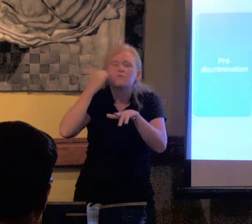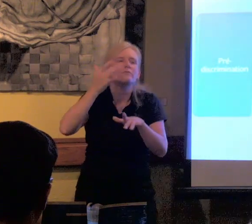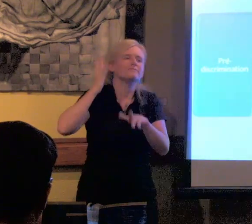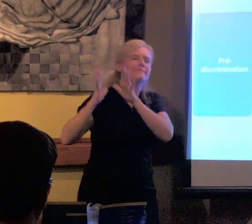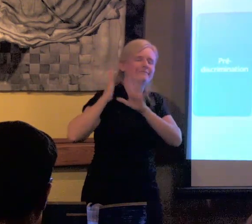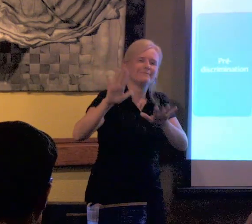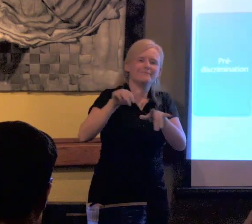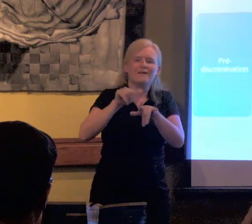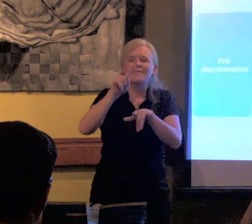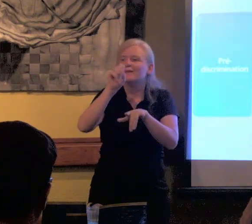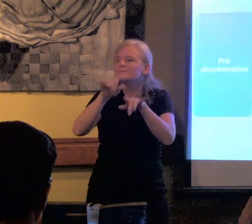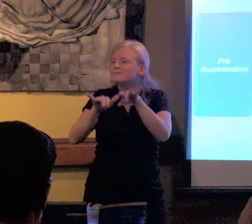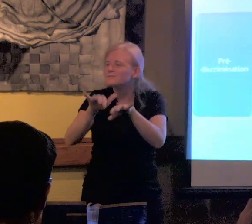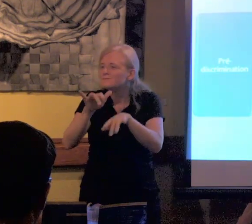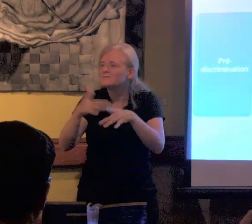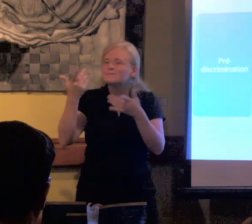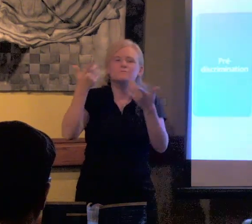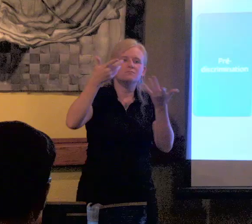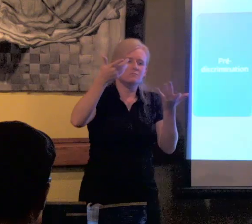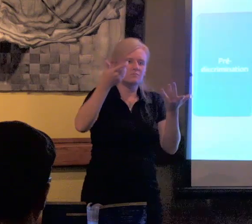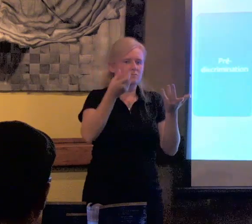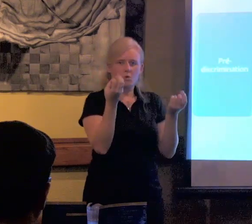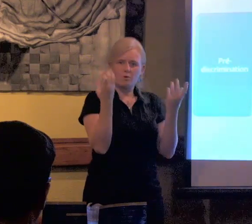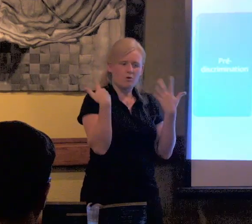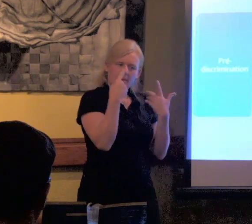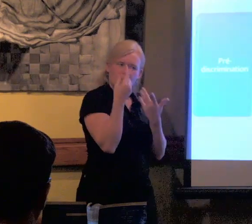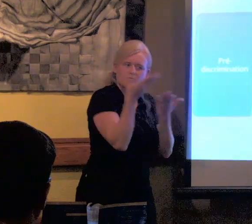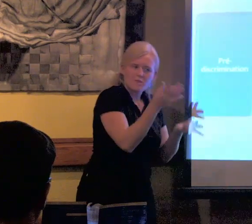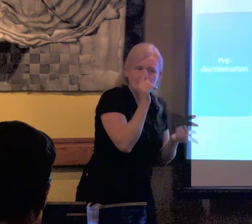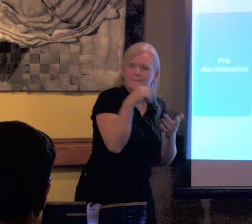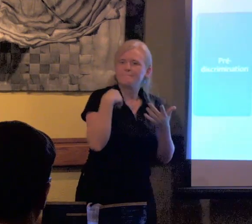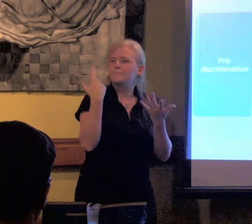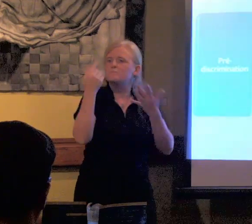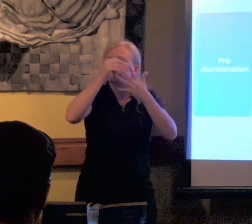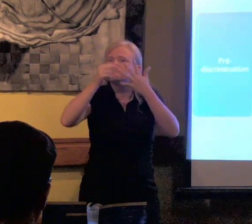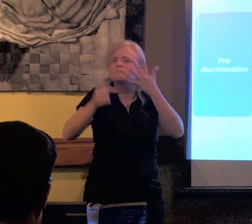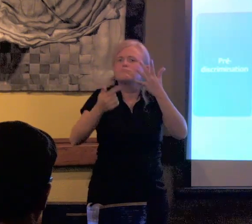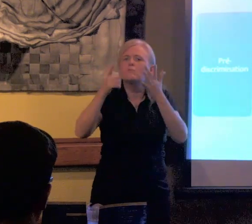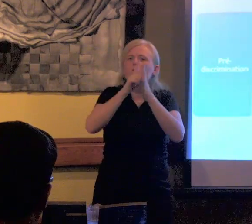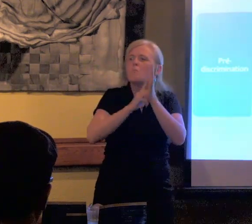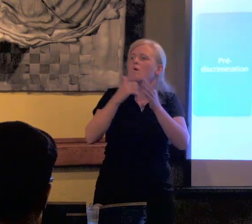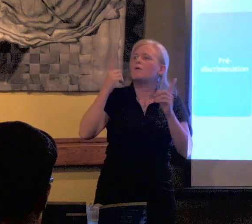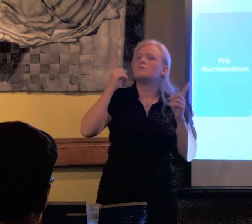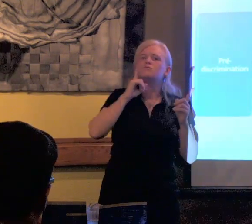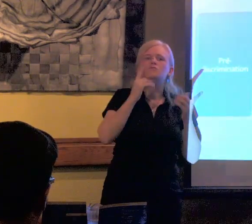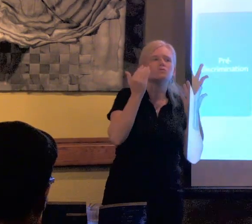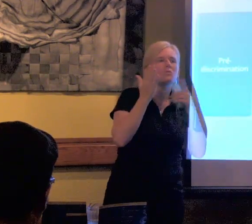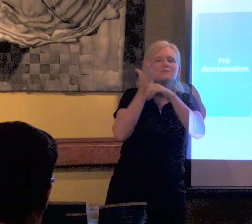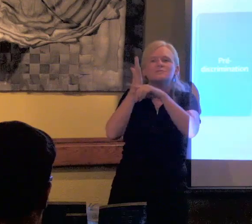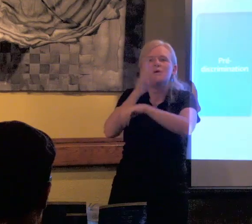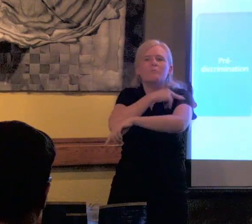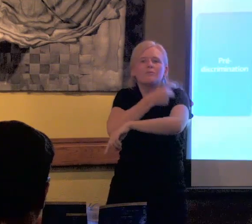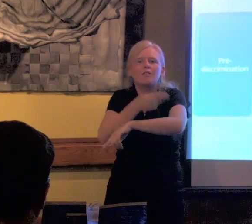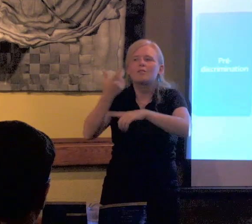Les aides de séance à l'environnement, telles que les lumières, les ATS, bon, les ATS, c'est moins courant maintenant. Mais bon, souvent, les personnes sourdes n'ont pas